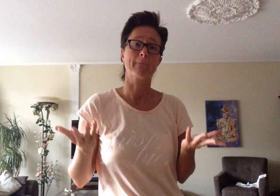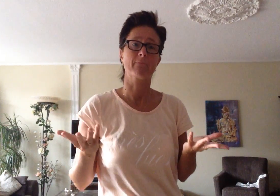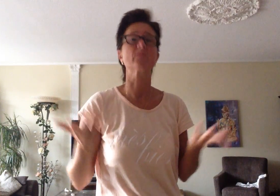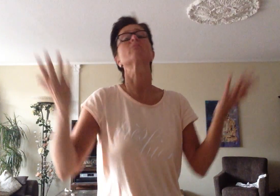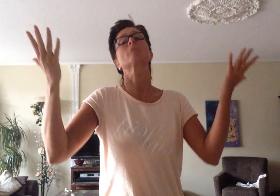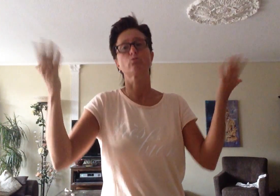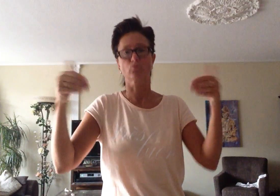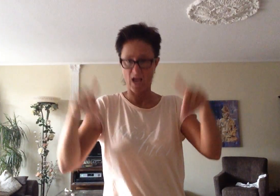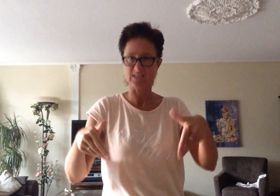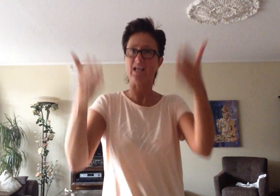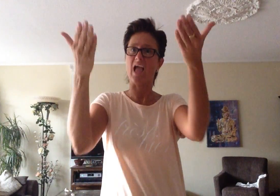Nou, daar sta je dan.